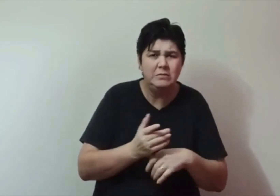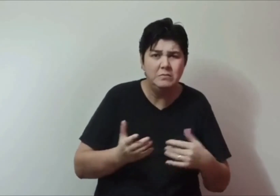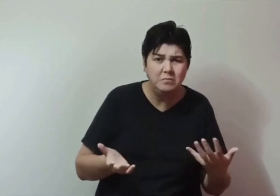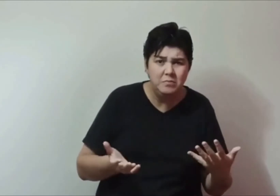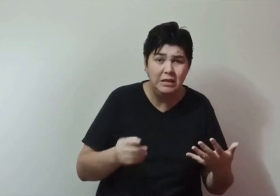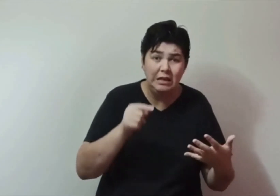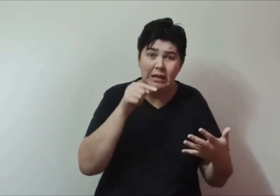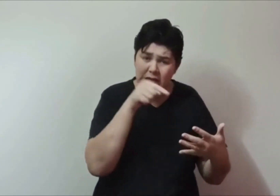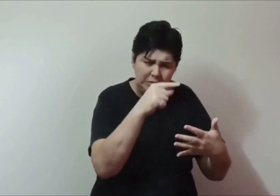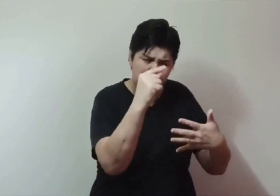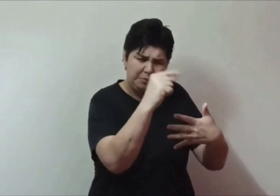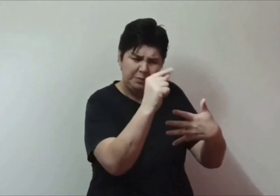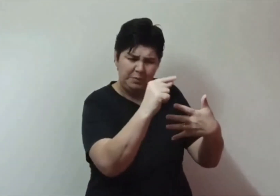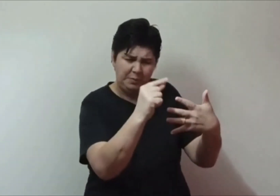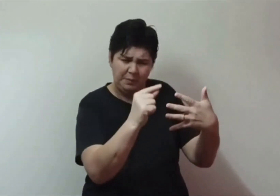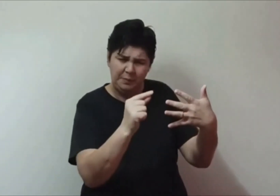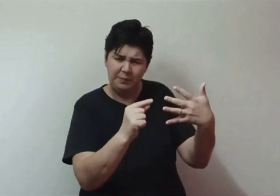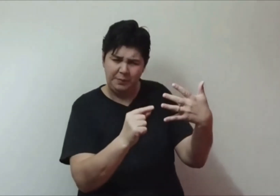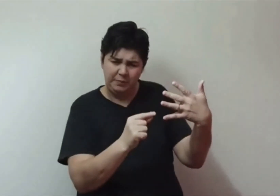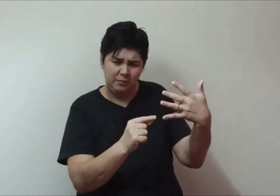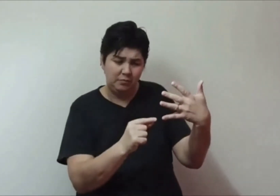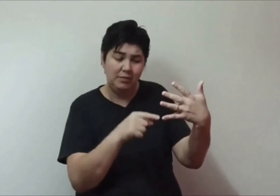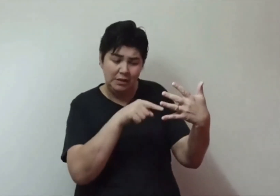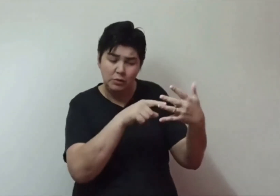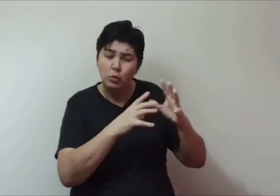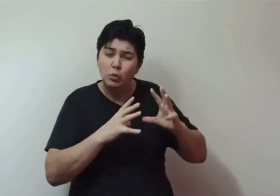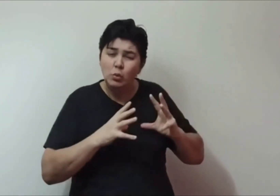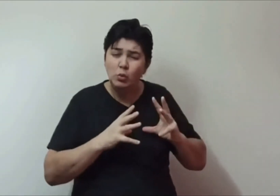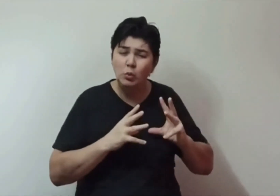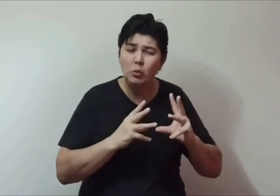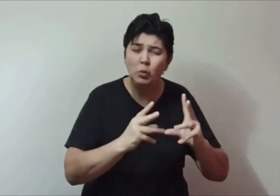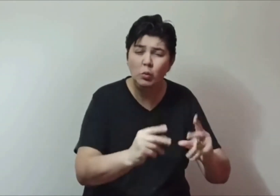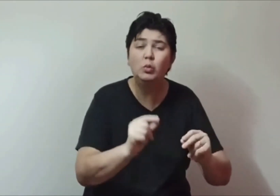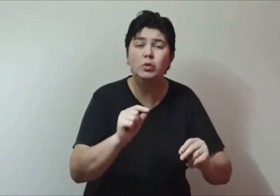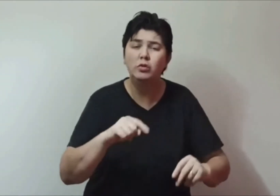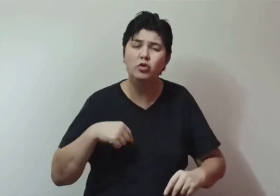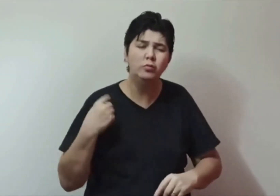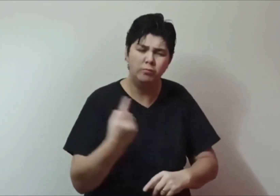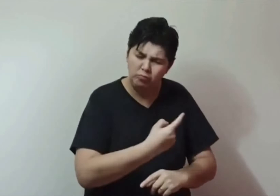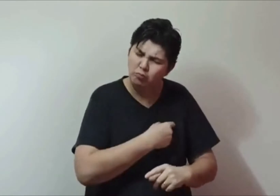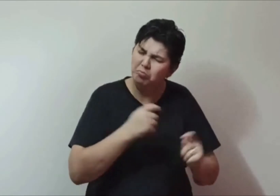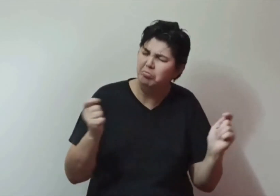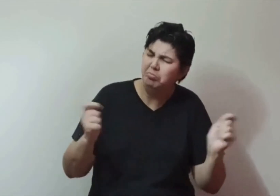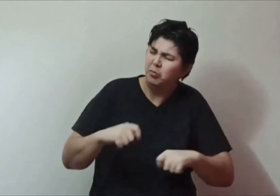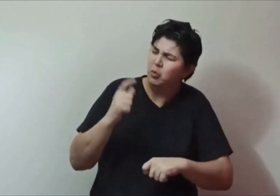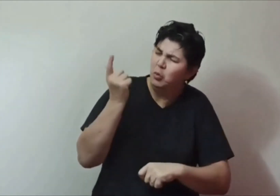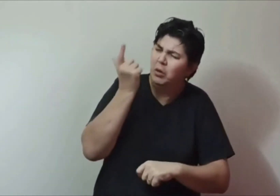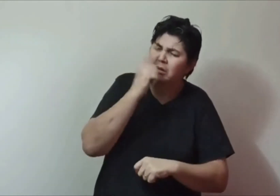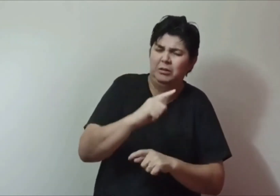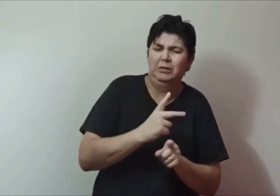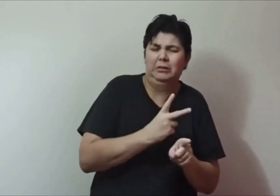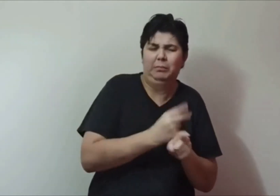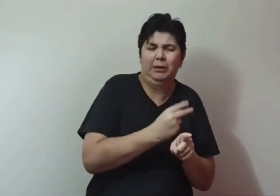a espada em tudo isso somos mais que vencedores